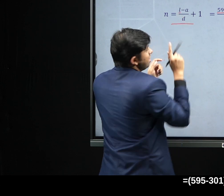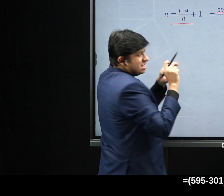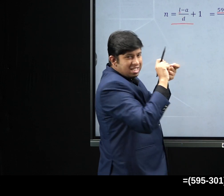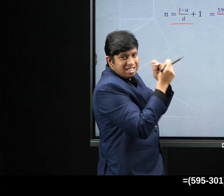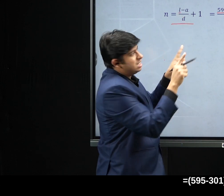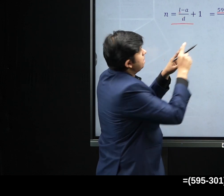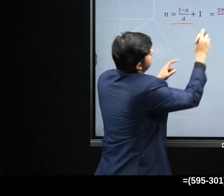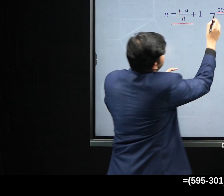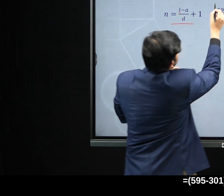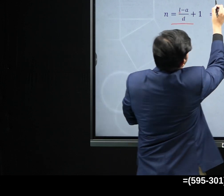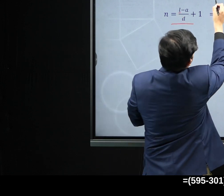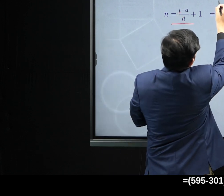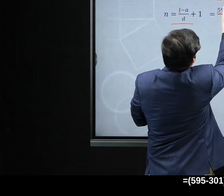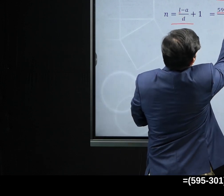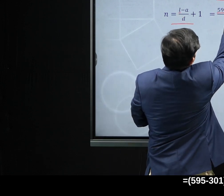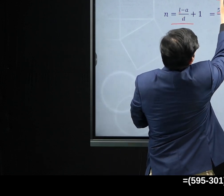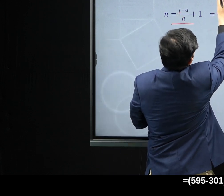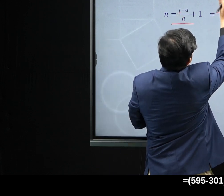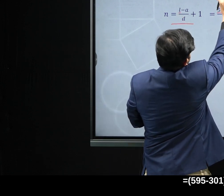(595 minus 301 by 7 plus 1).